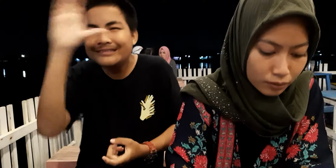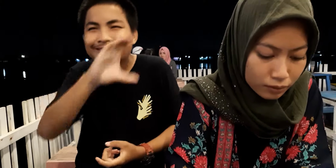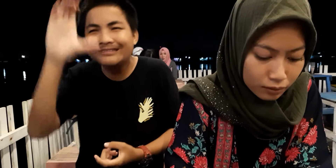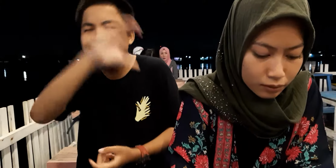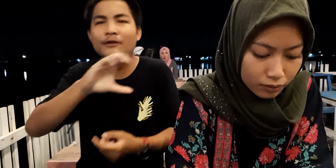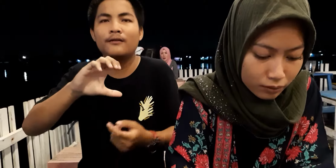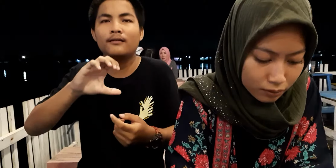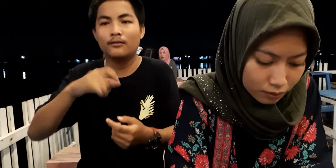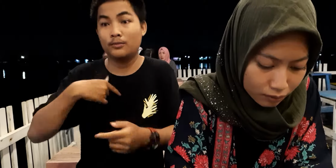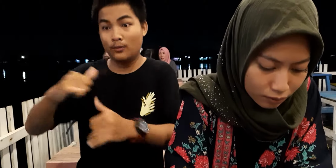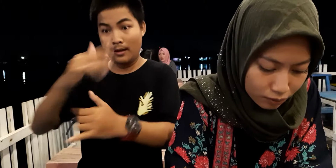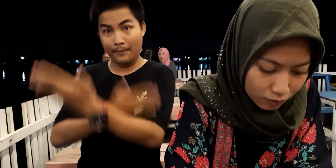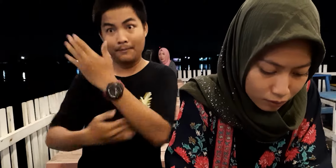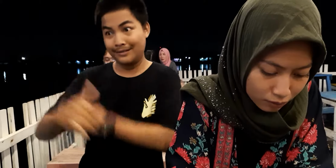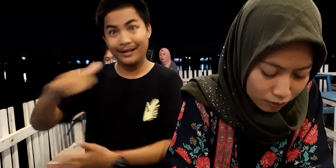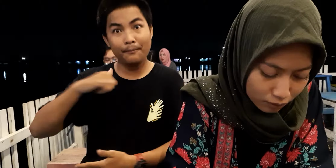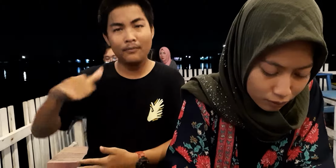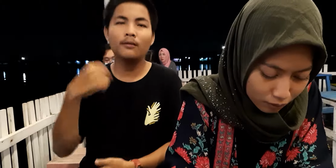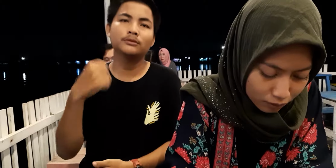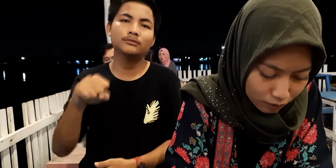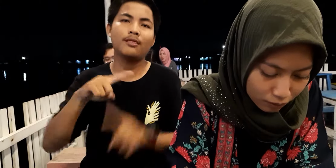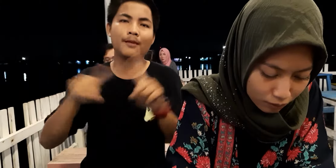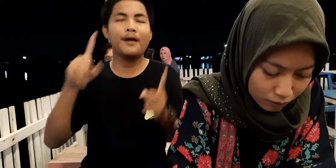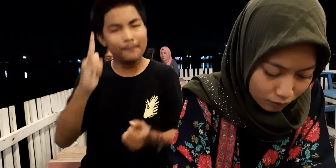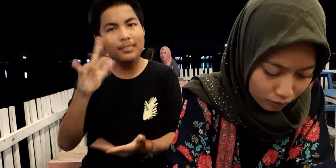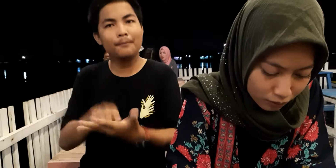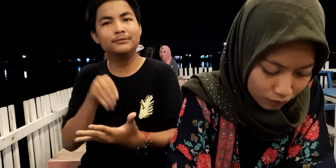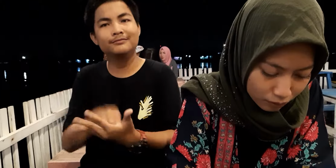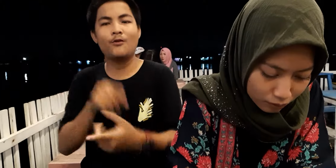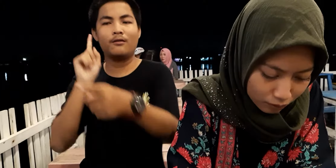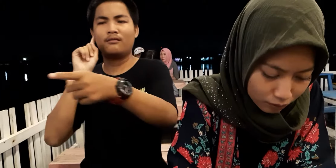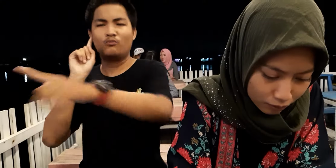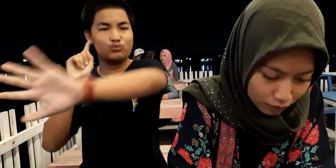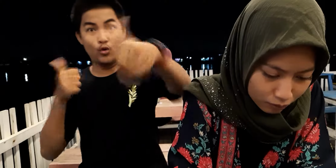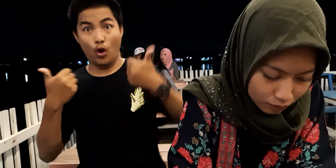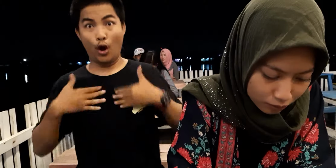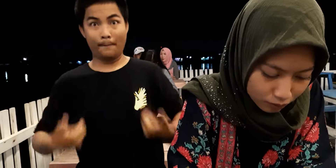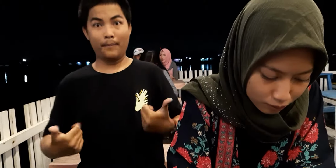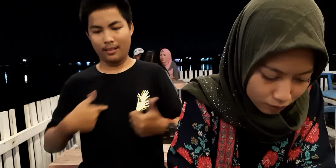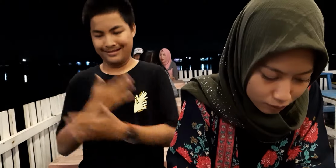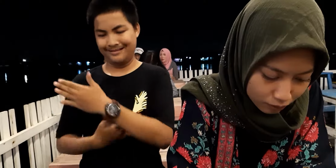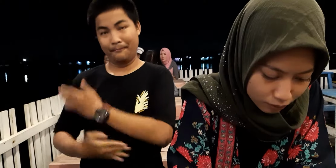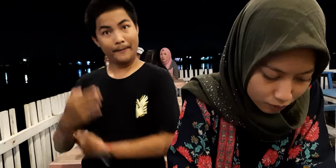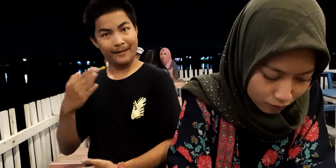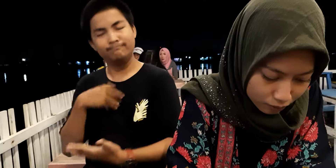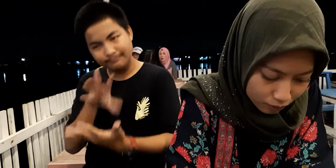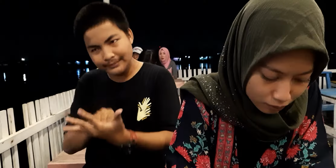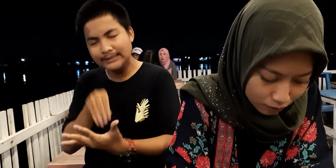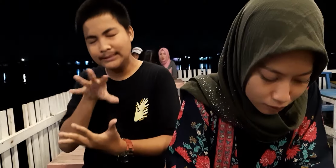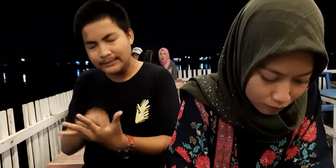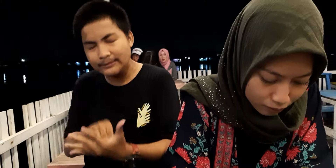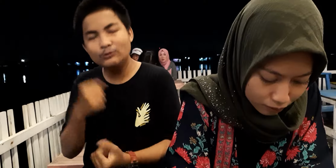adalah inisiator gerakan Nyalakan Semangat. Nah, bagaimana sih sampai ini kan awalnya cuma kerja